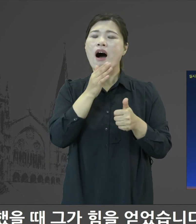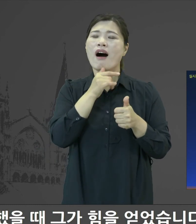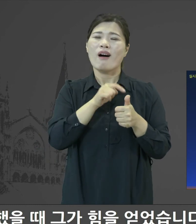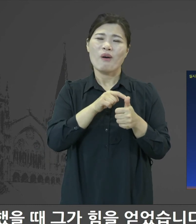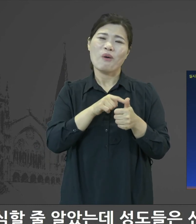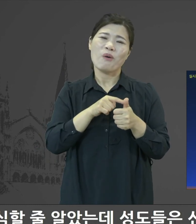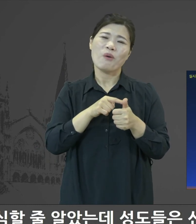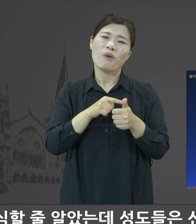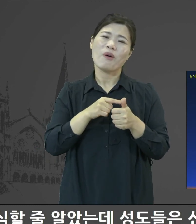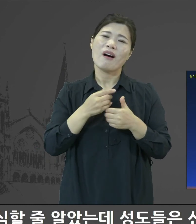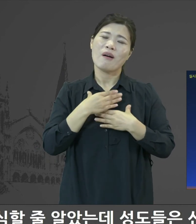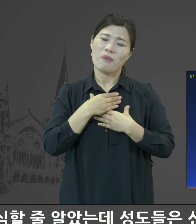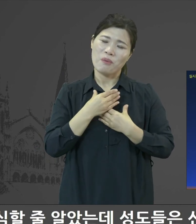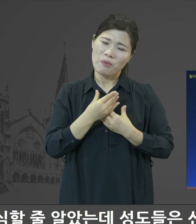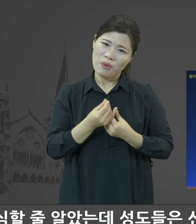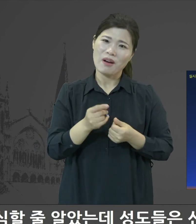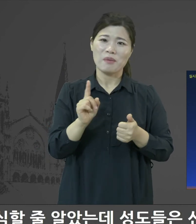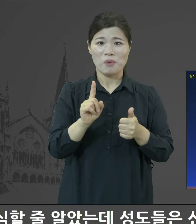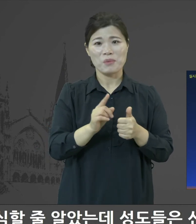확인합니다. 뭐였죠?